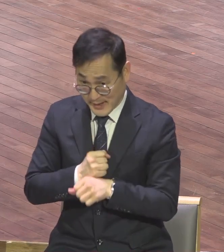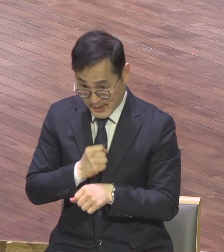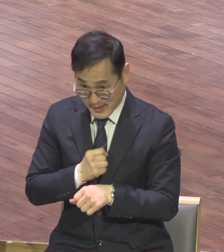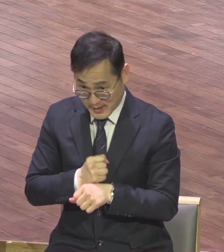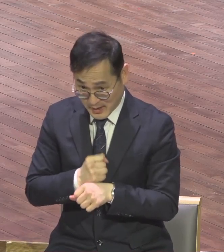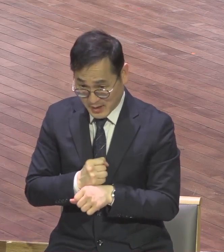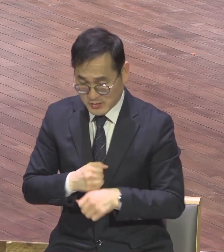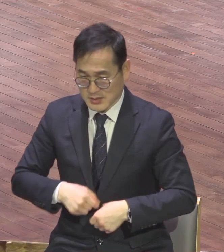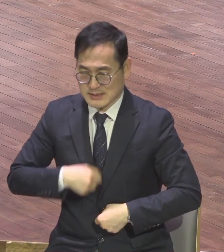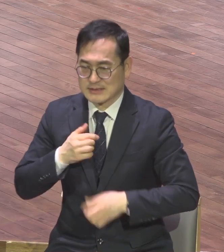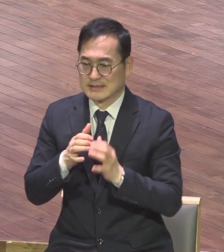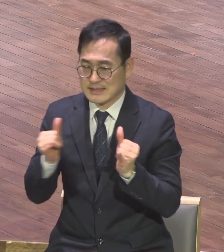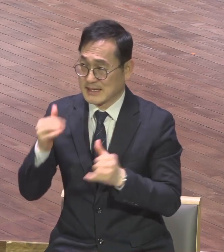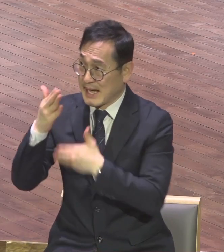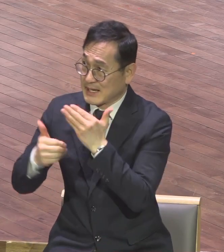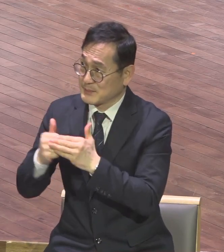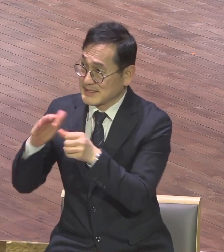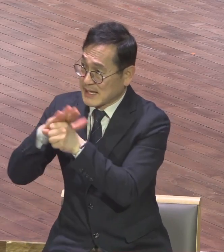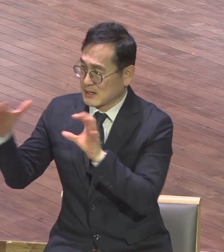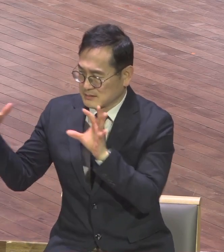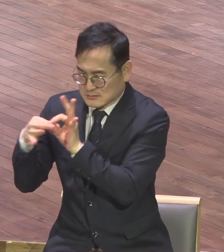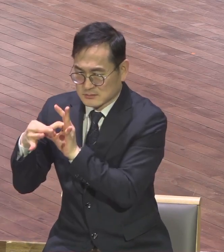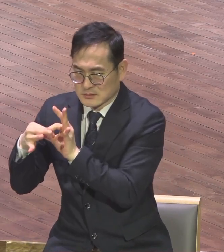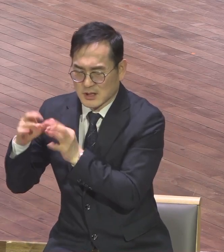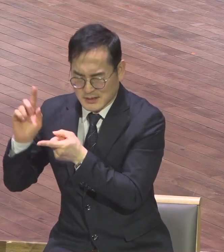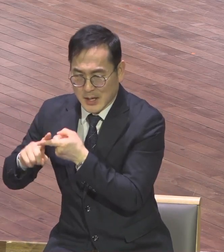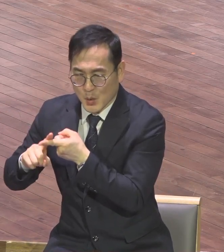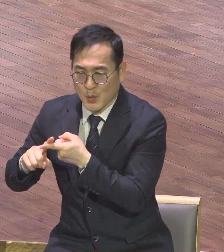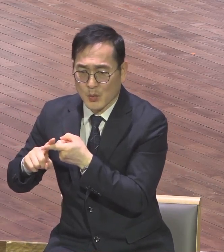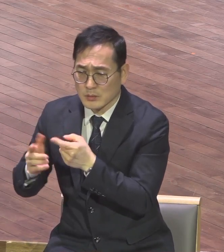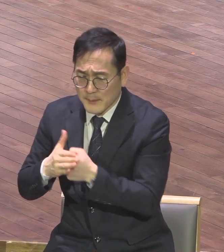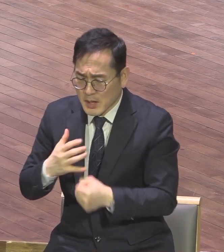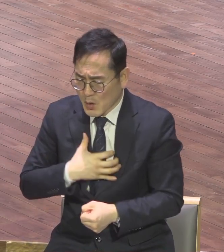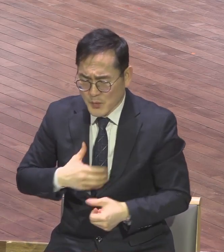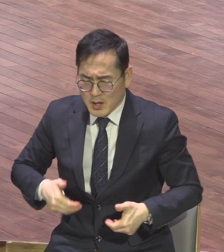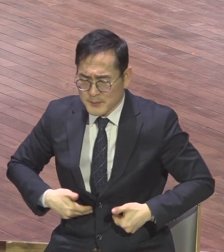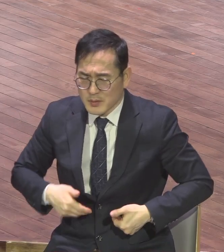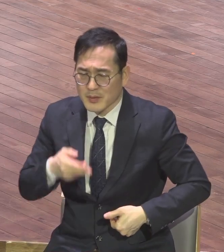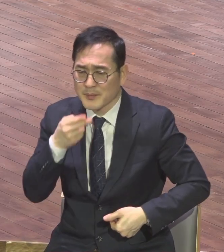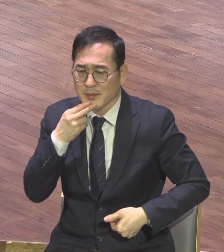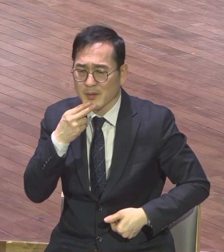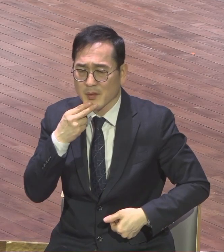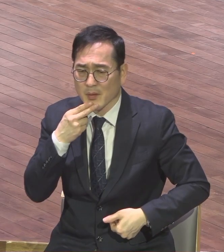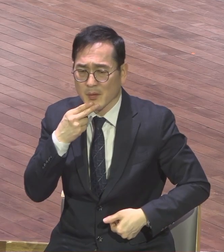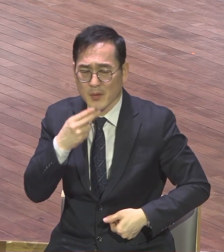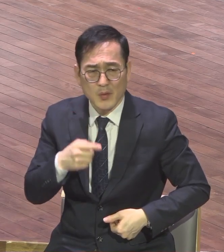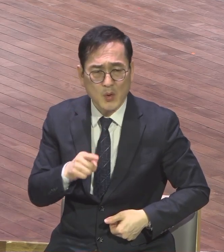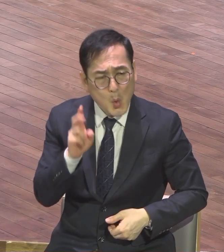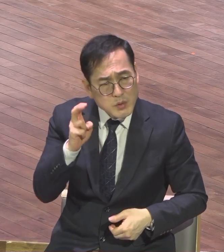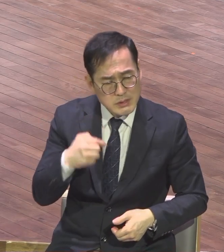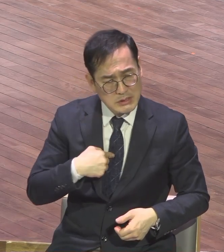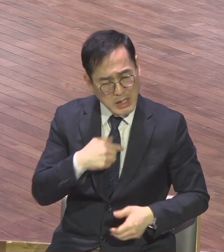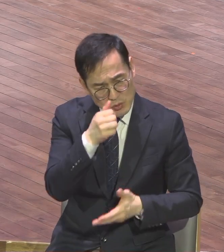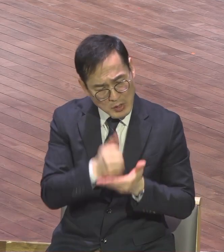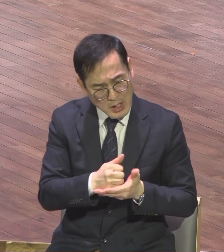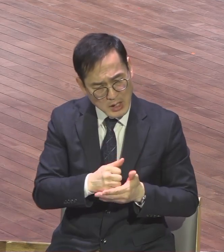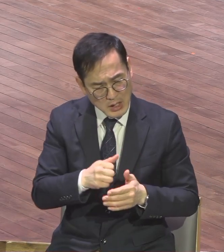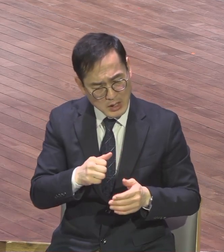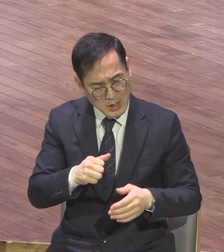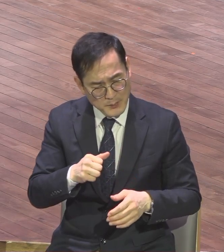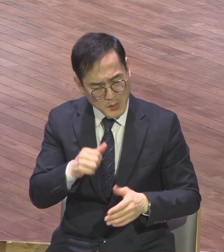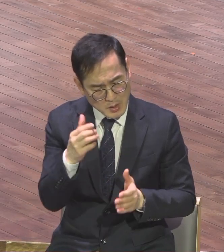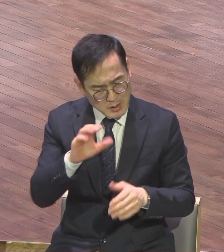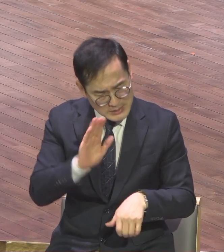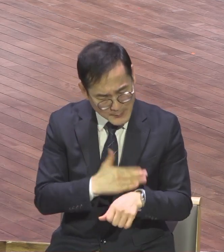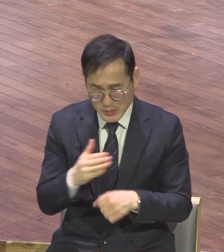끊어지지 않습니다. 그렇기 때문에 아무것도 염려할 이유가 없습니다. 걱정할 이유가 없습니다. 하나님의 사랑에서 끊어지지 않는다면 염려할